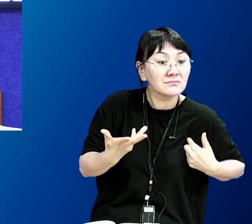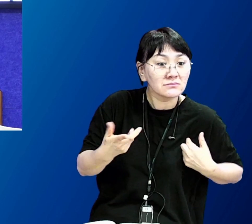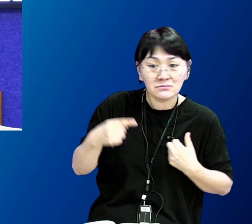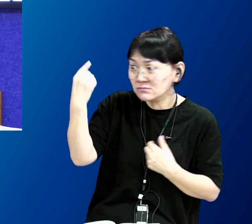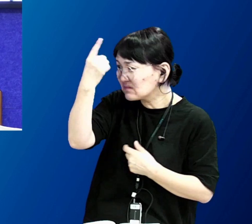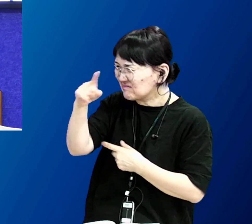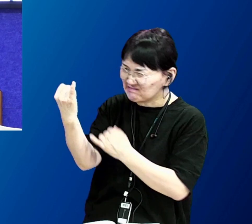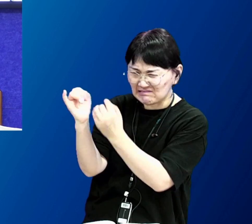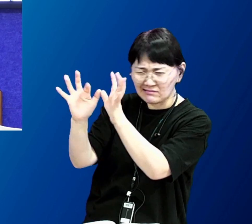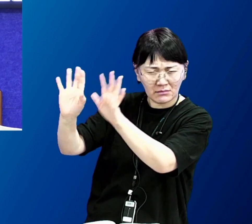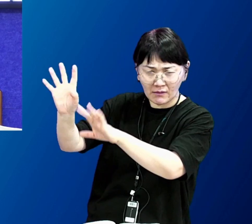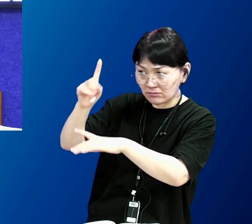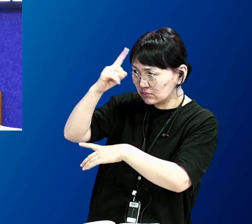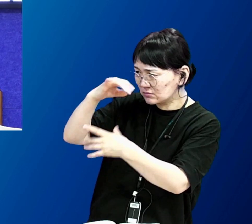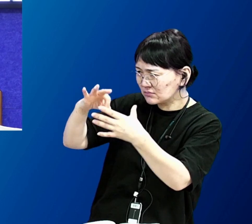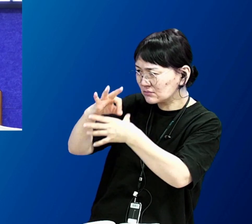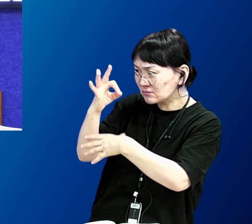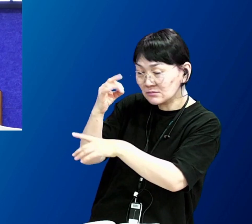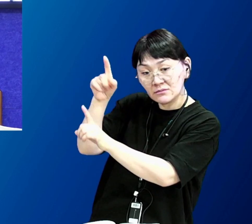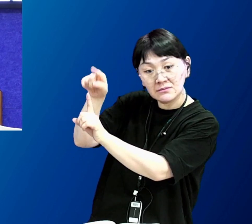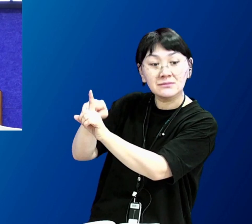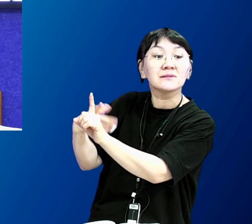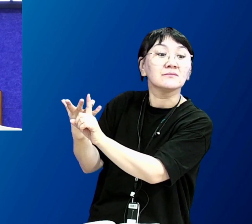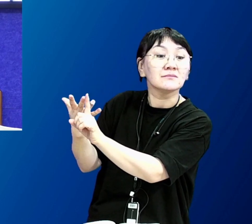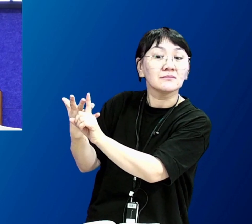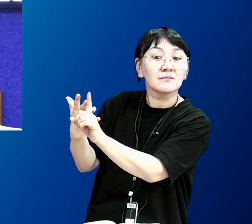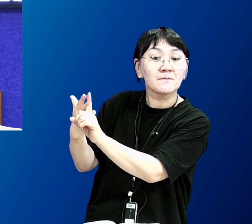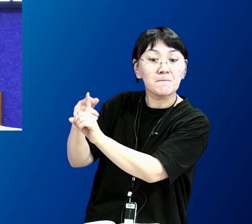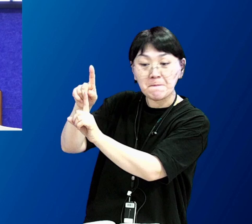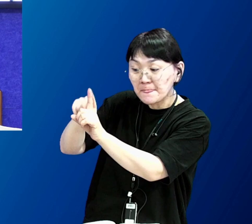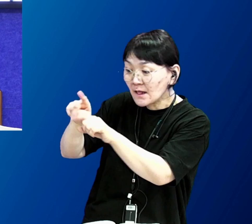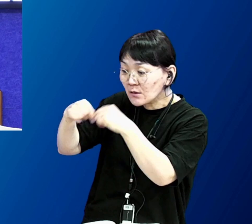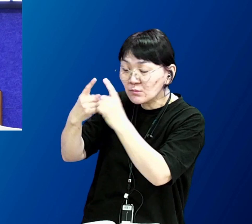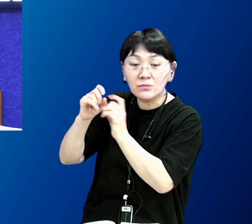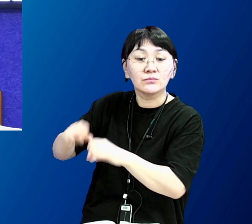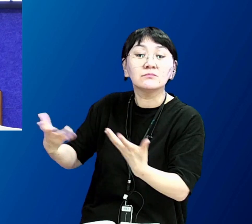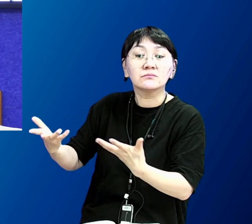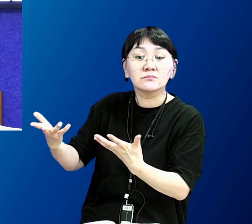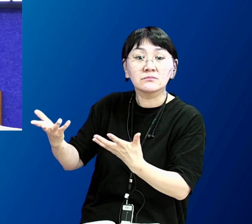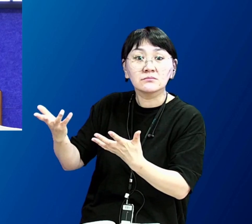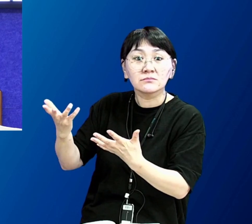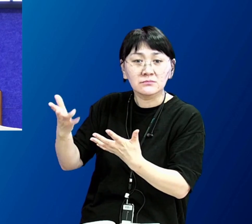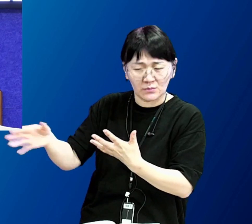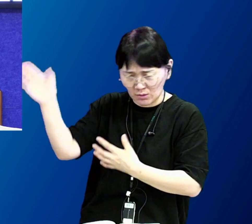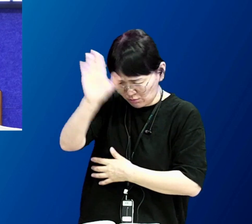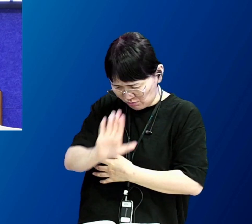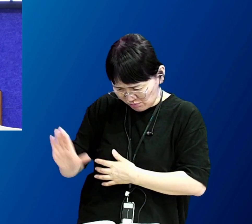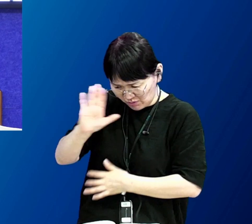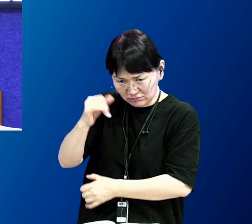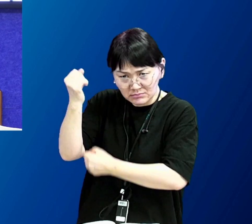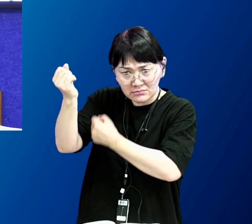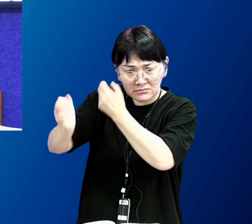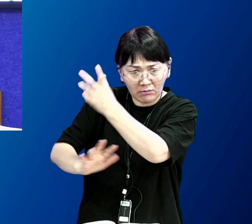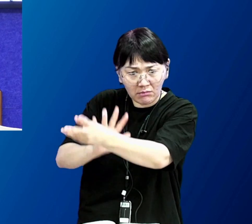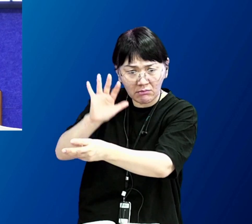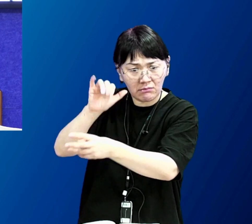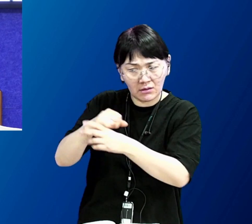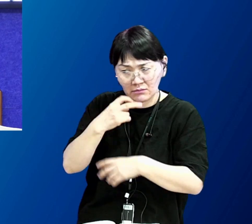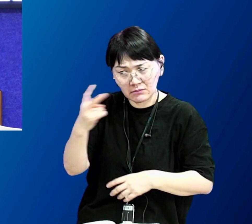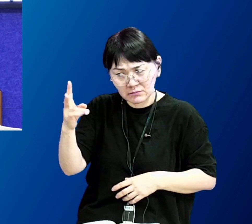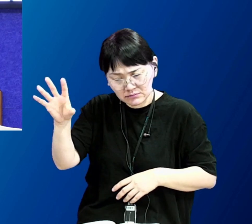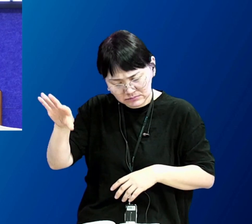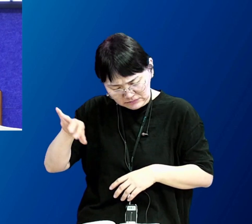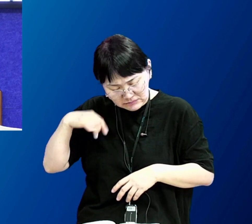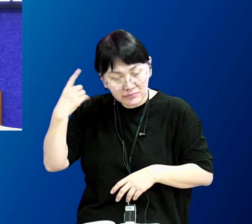сүнс нь ингэж амьдарч хагаад эцэстэн дээр гимнүглээсээ болон үхэл мөнхийн там руу явах холно гэдгийг бодвол байж